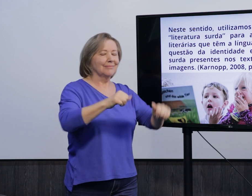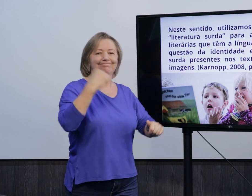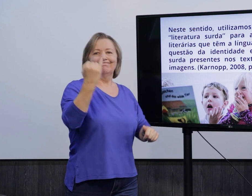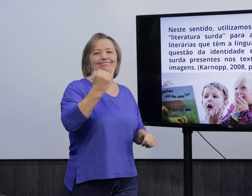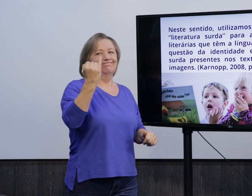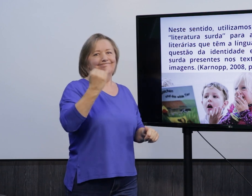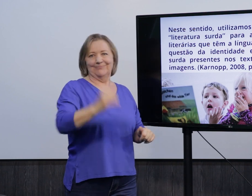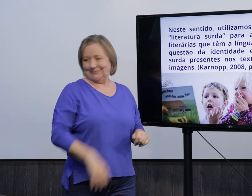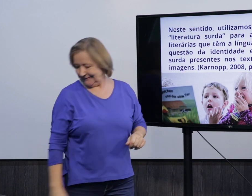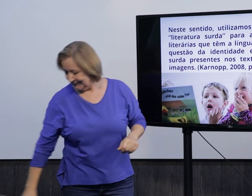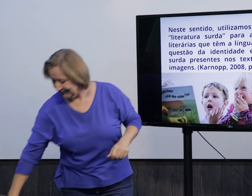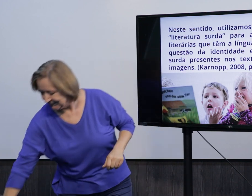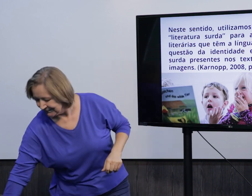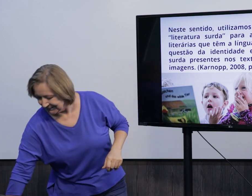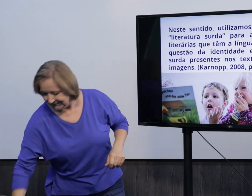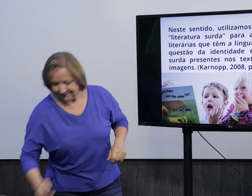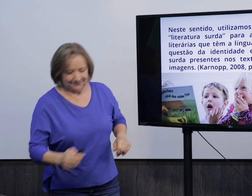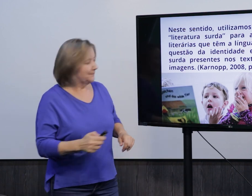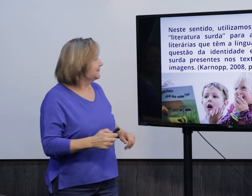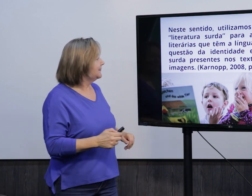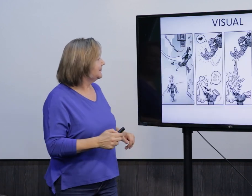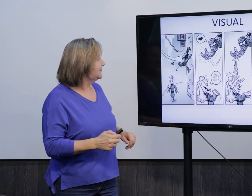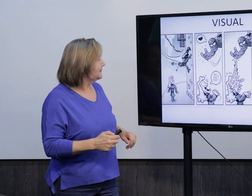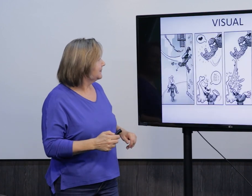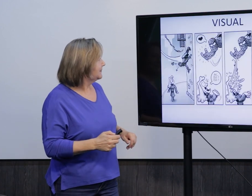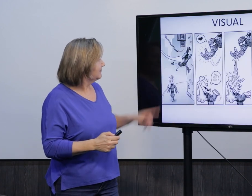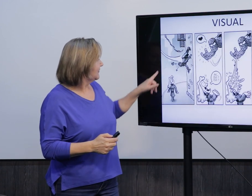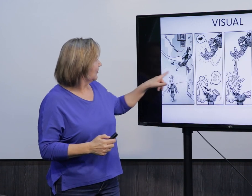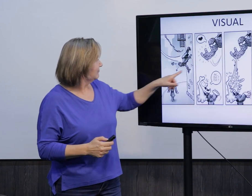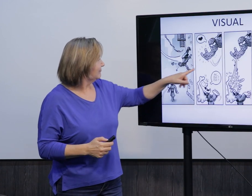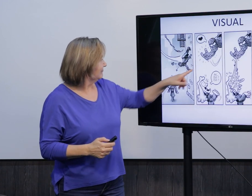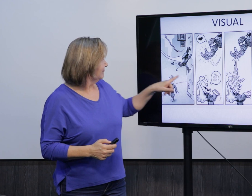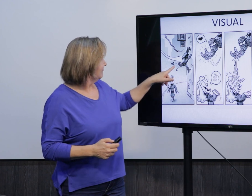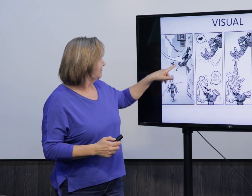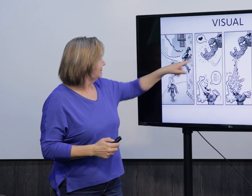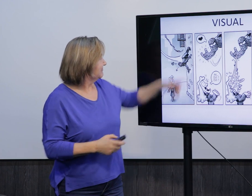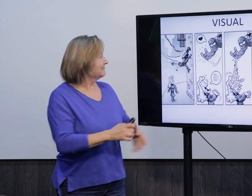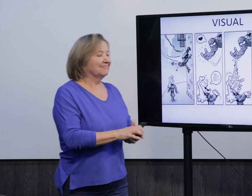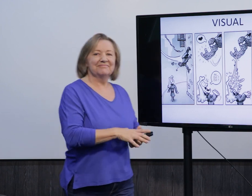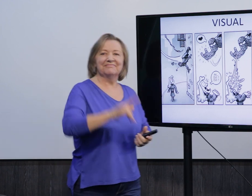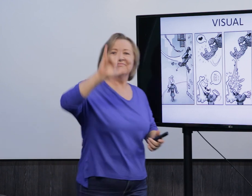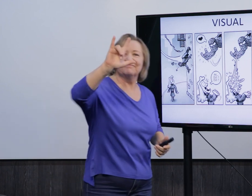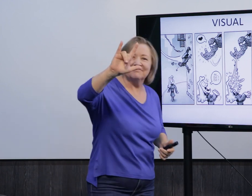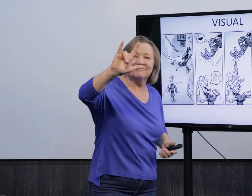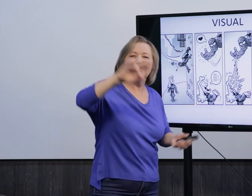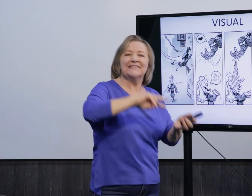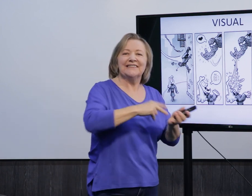das imagens sendo bem visual extremamente importante Olhem só o homem-aranha esse sinal